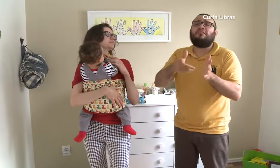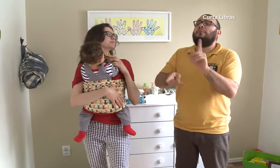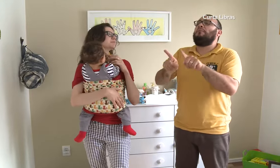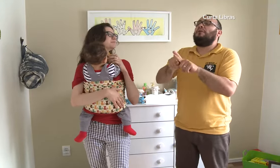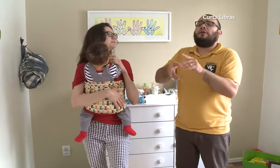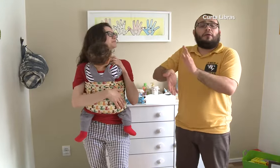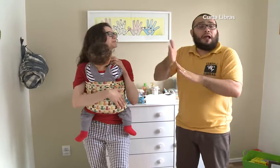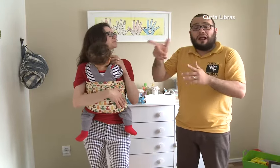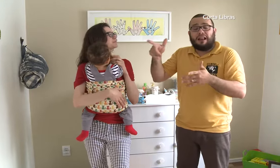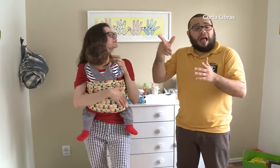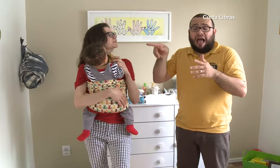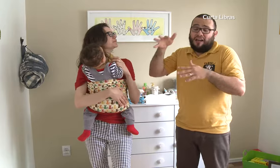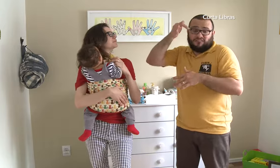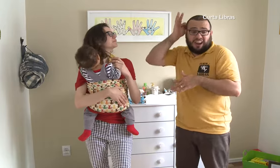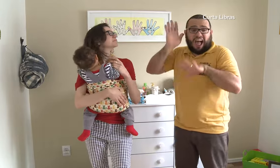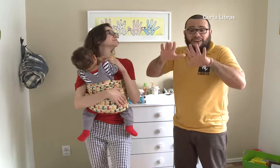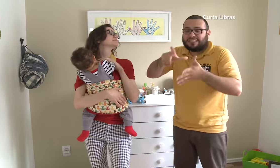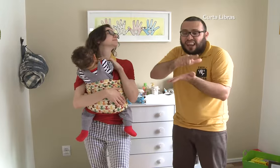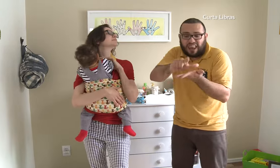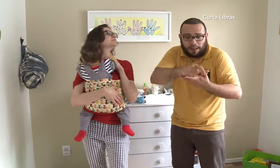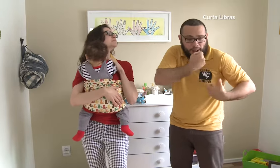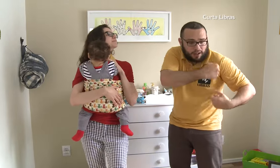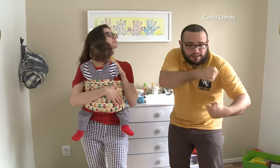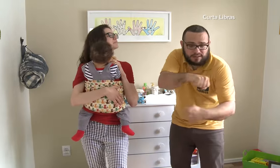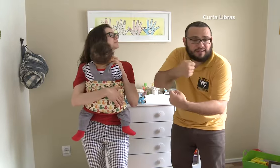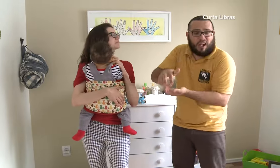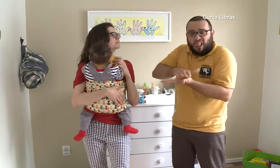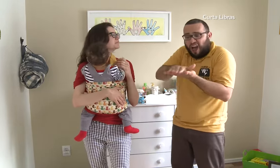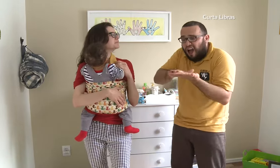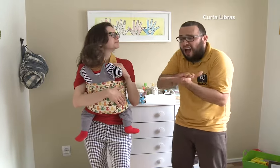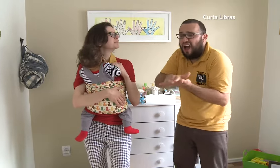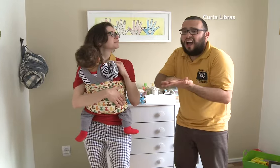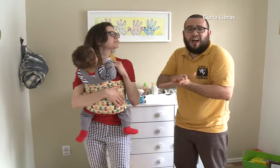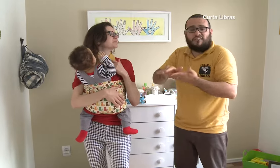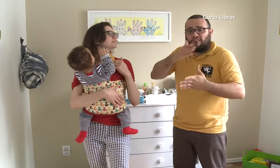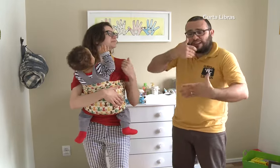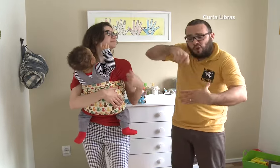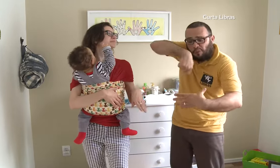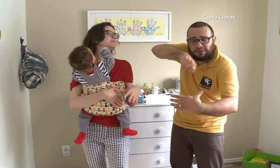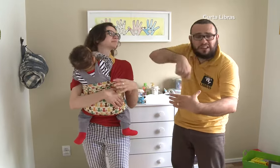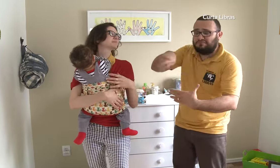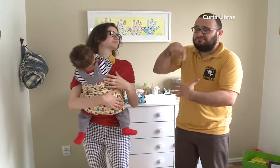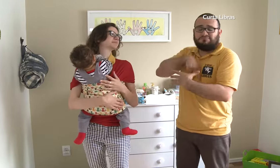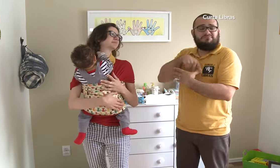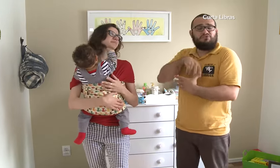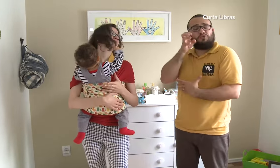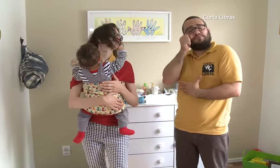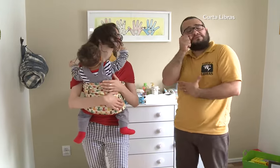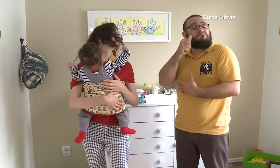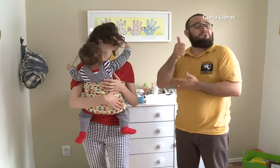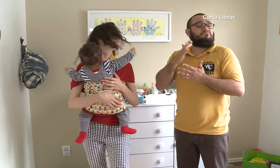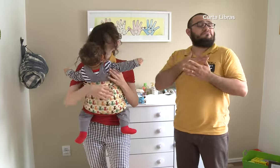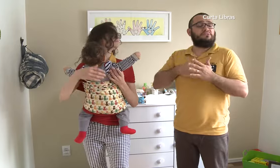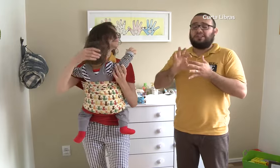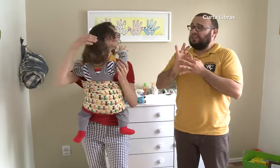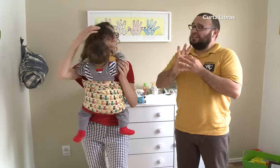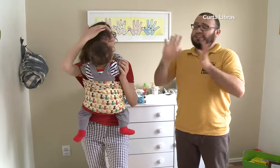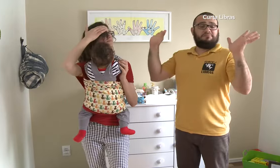próximo da mãe. Às vezes a Fran limpa para casa, lava a louça, cozinha, tudo isso com a Fiorella dormindo no sling. Então ela tem